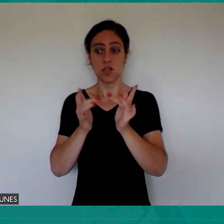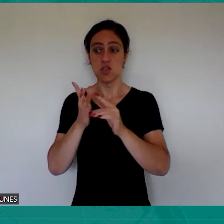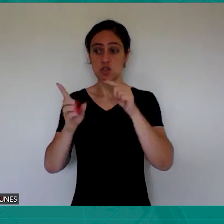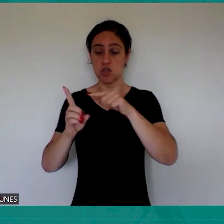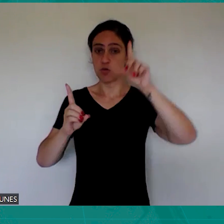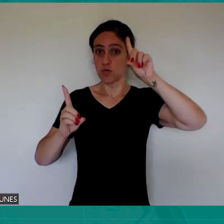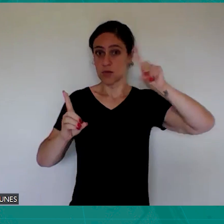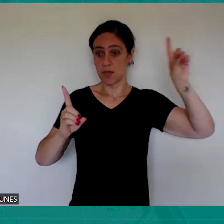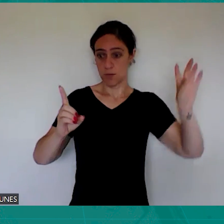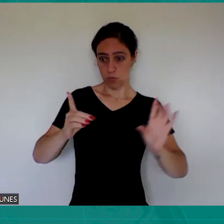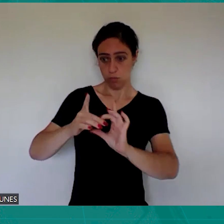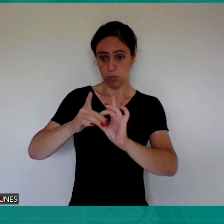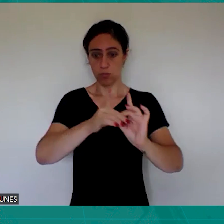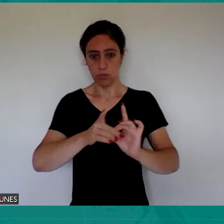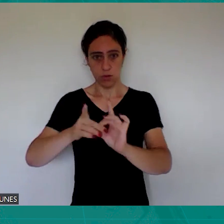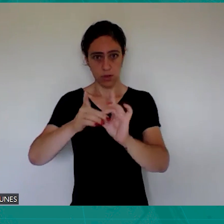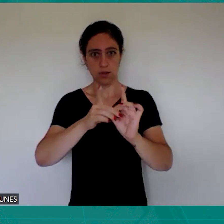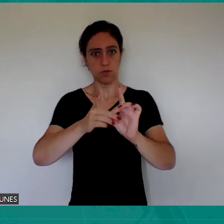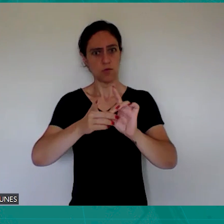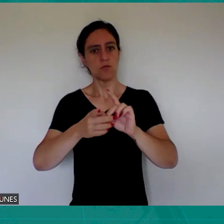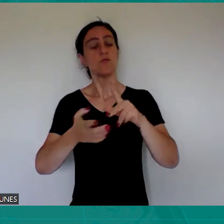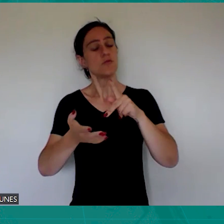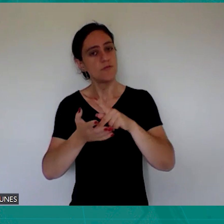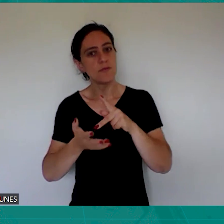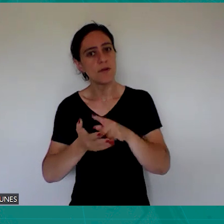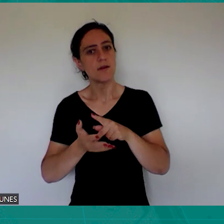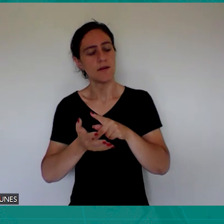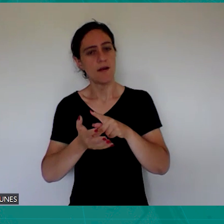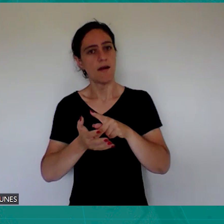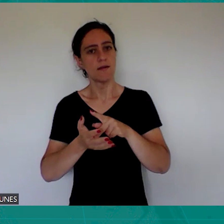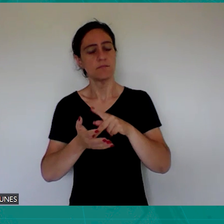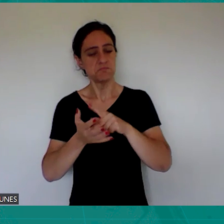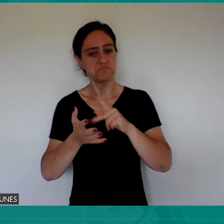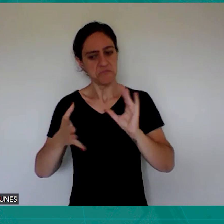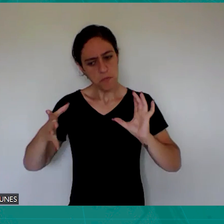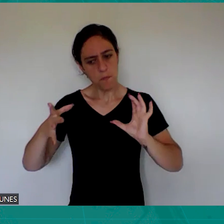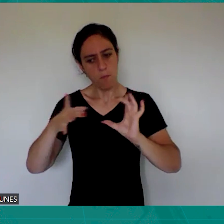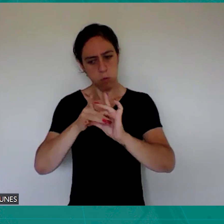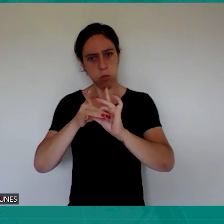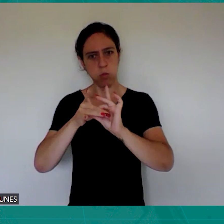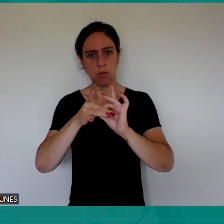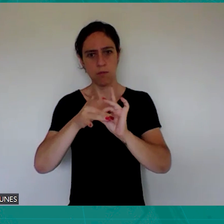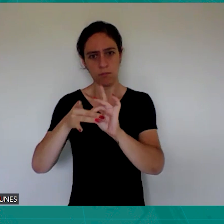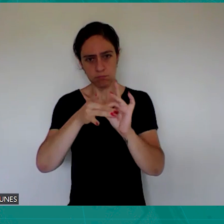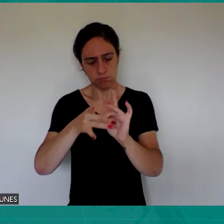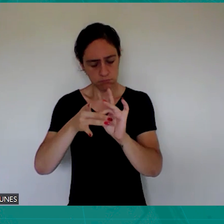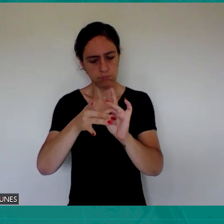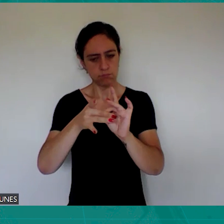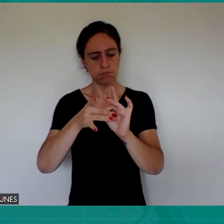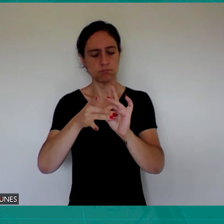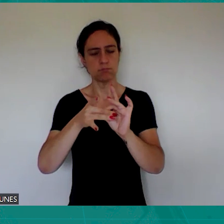uma ligação orgânica. De fato são um, né?